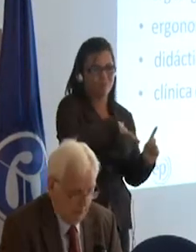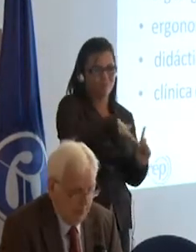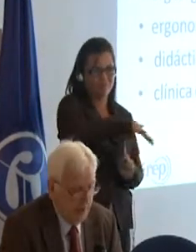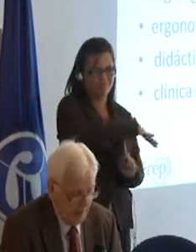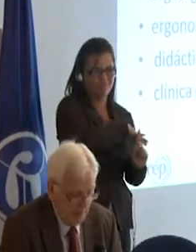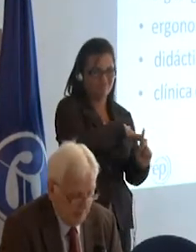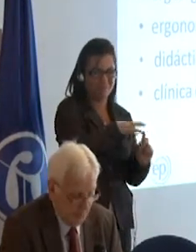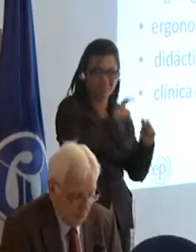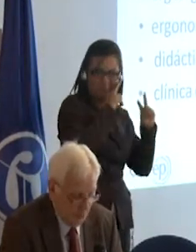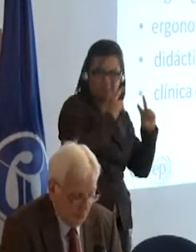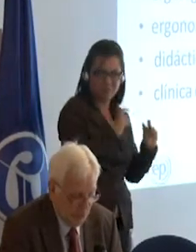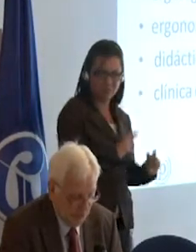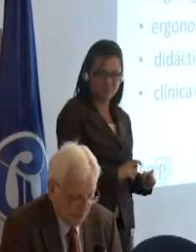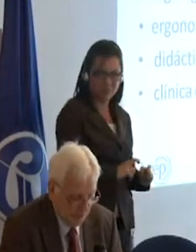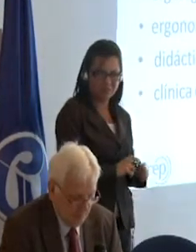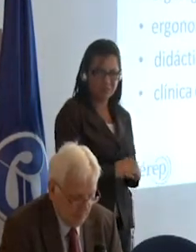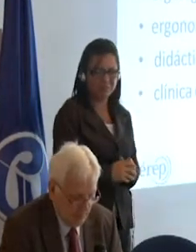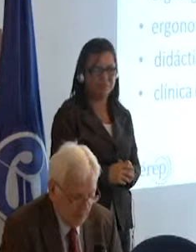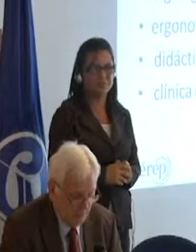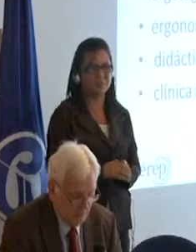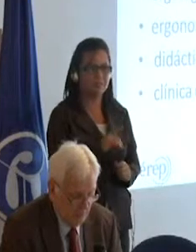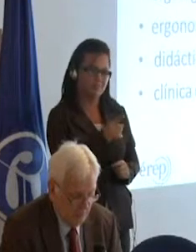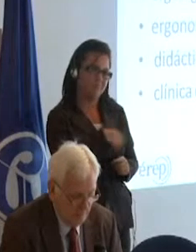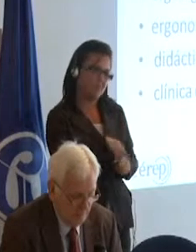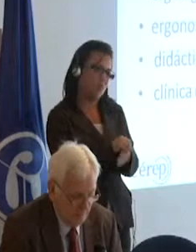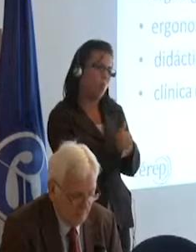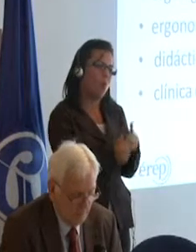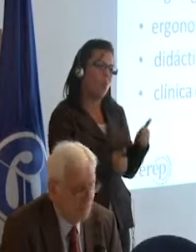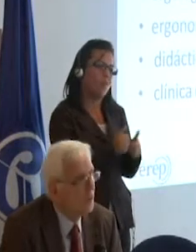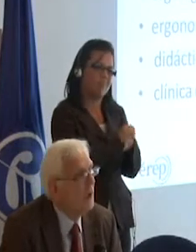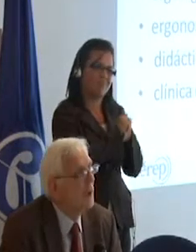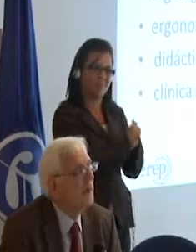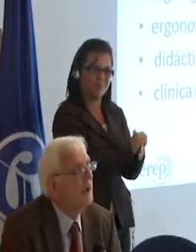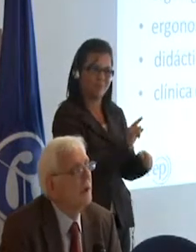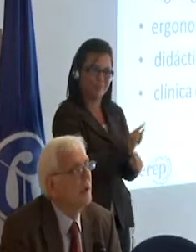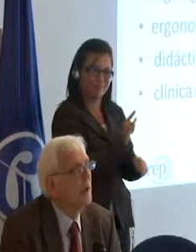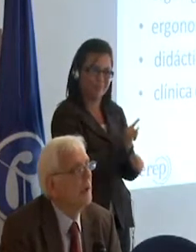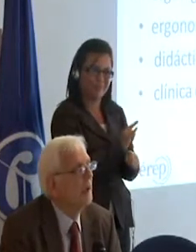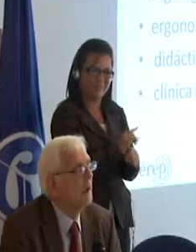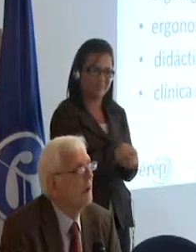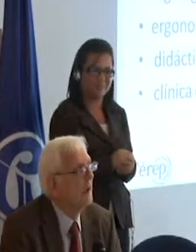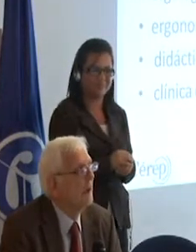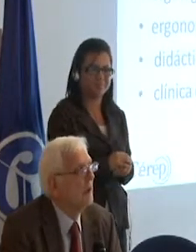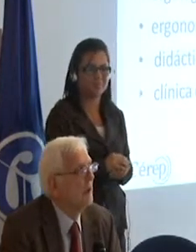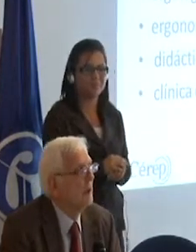al contexto de la investigación y al método que utilizamos.